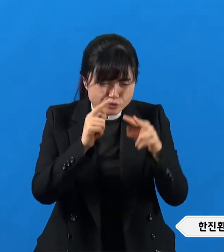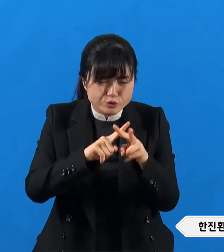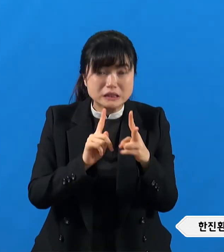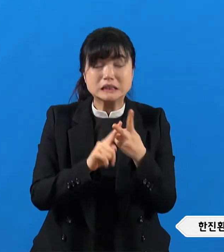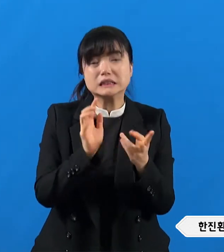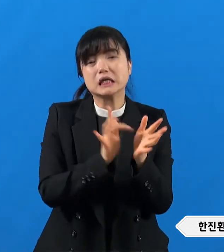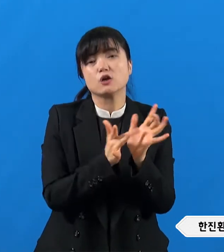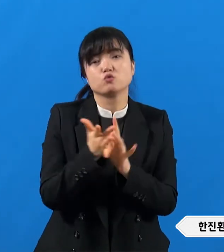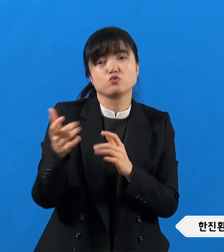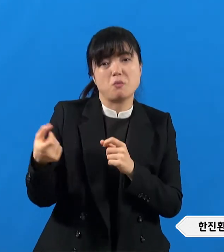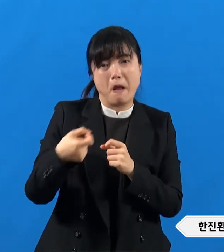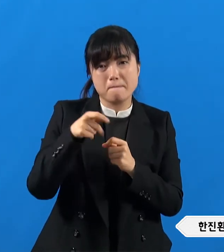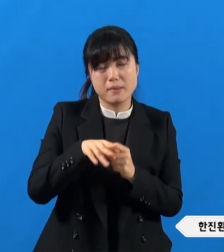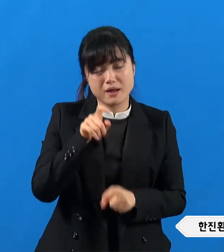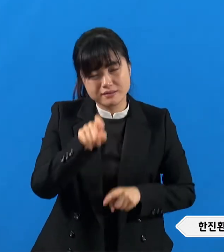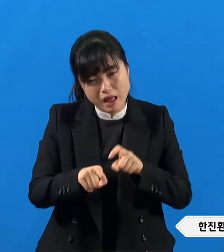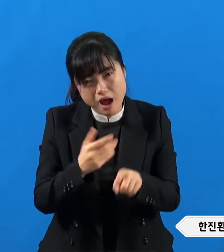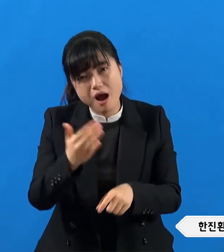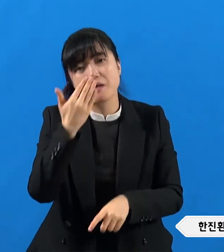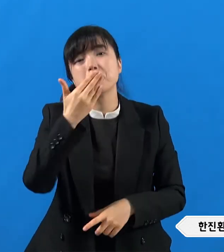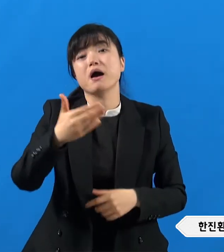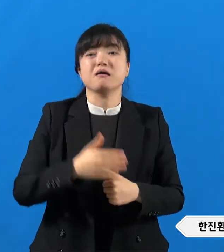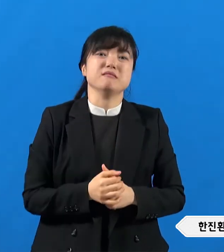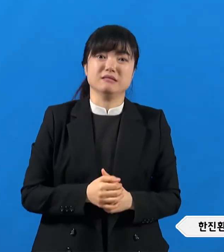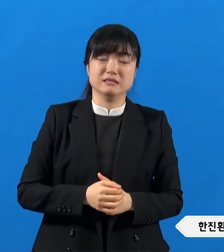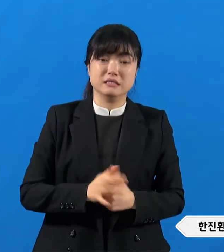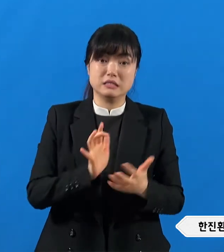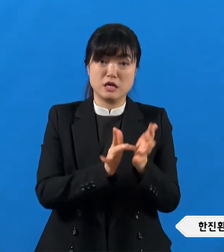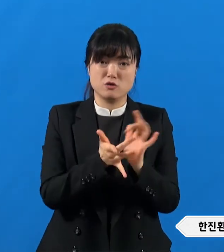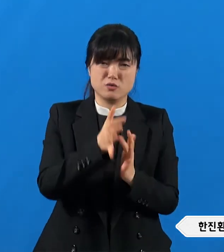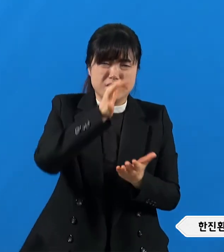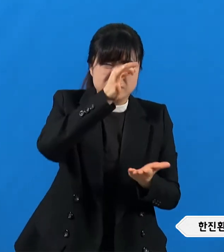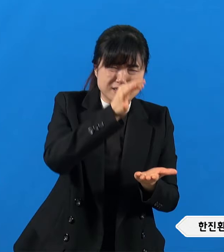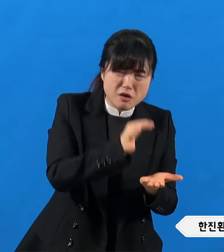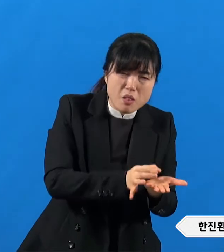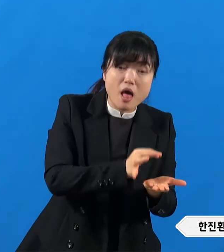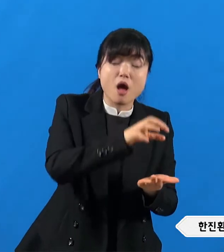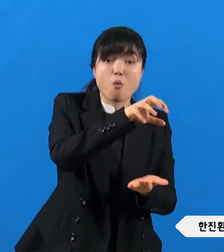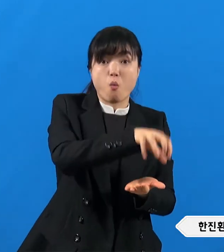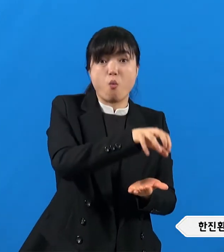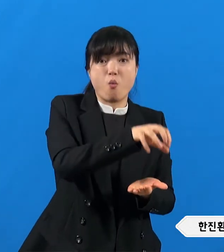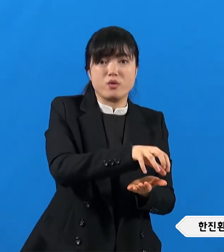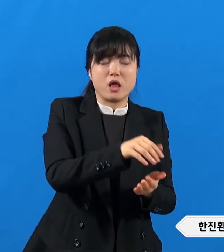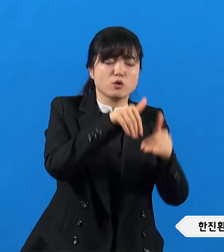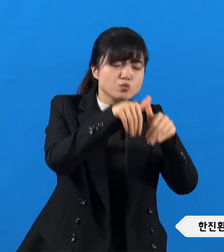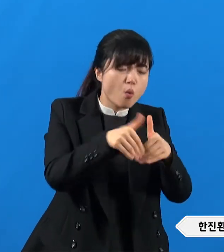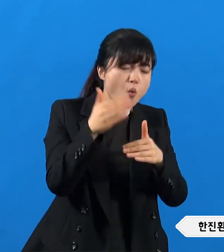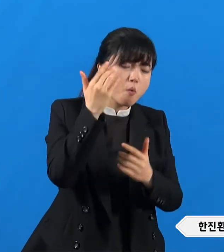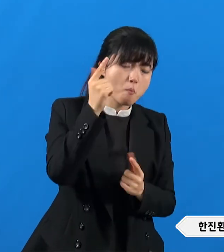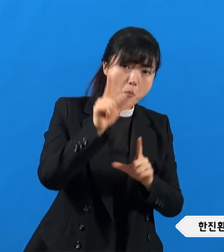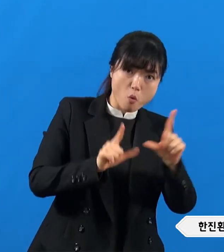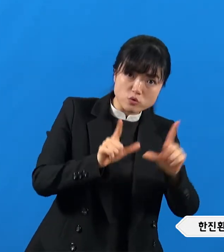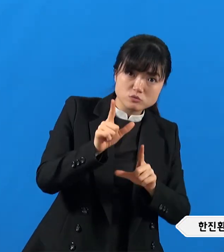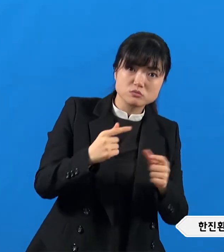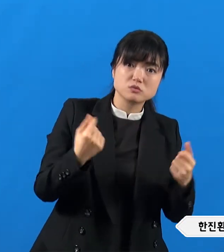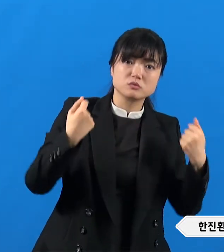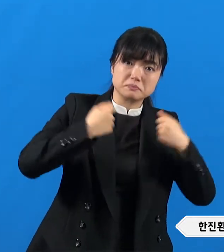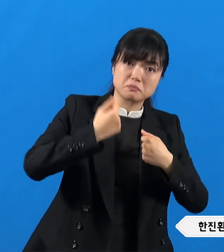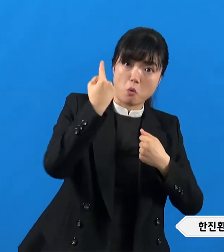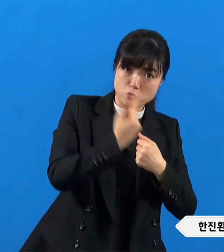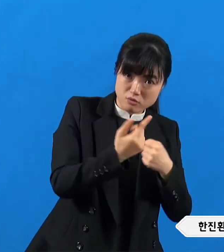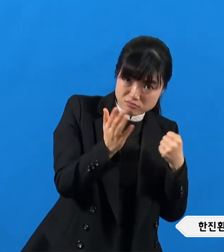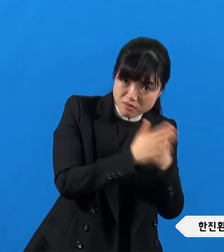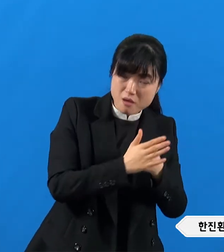수 있었습니다. 예수님이 비천한 그런 종의 모습으로 계셨기 때문에